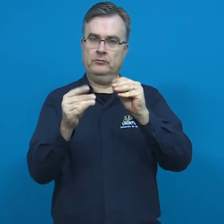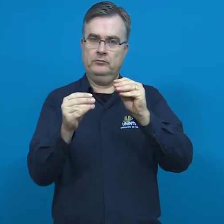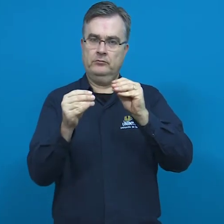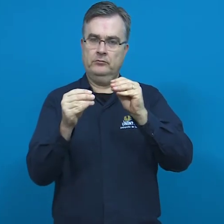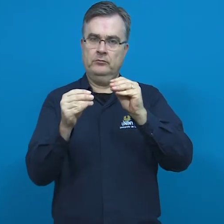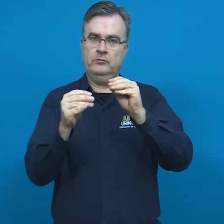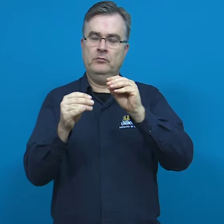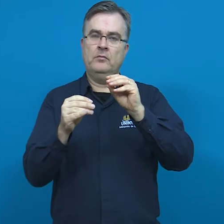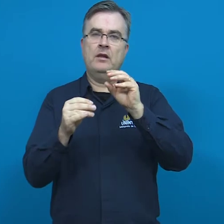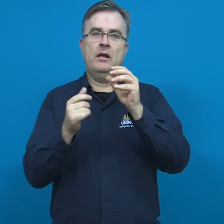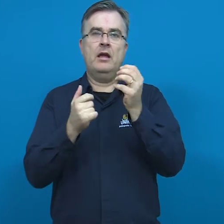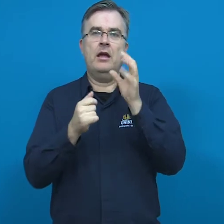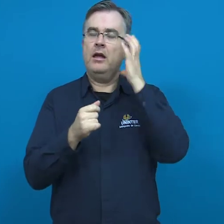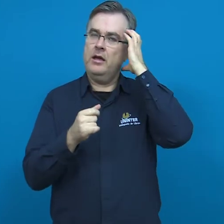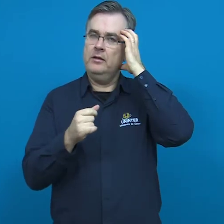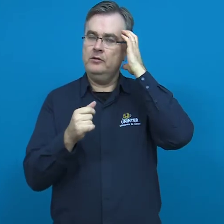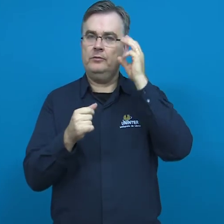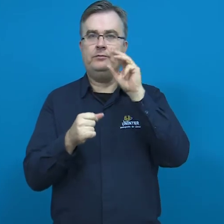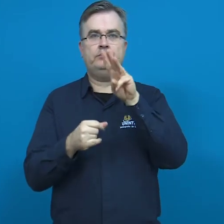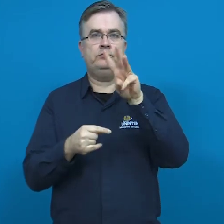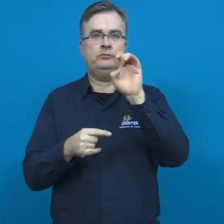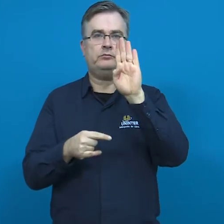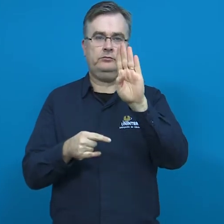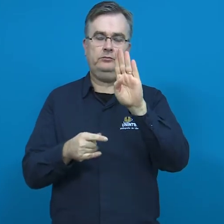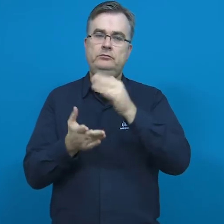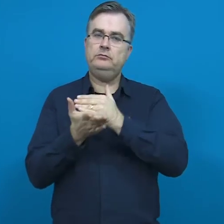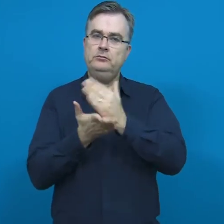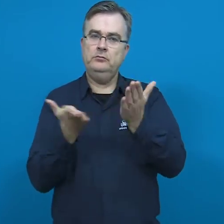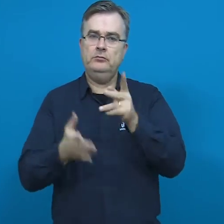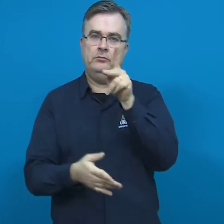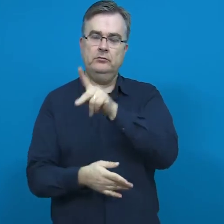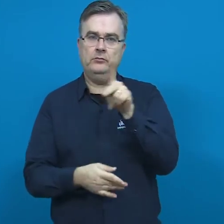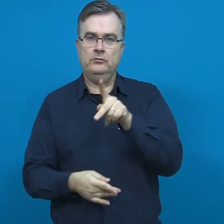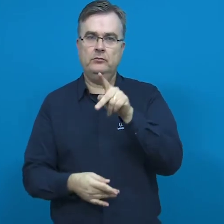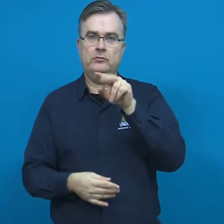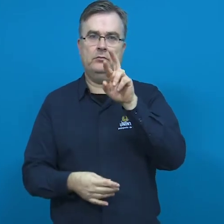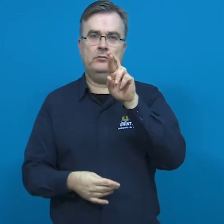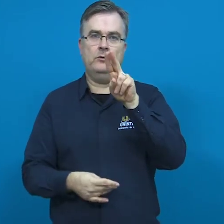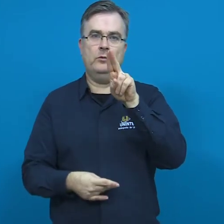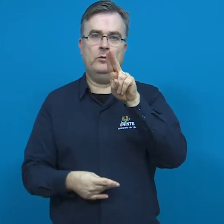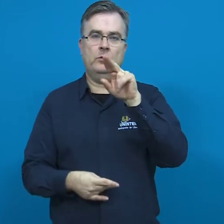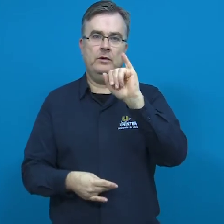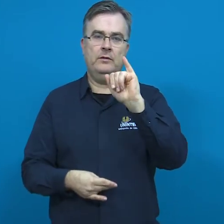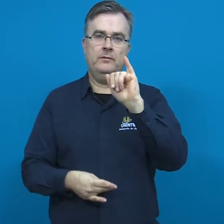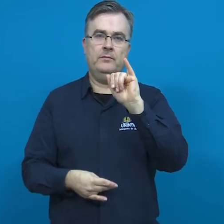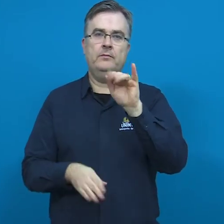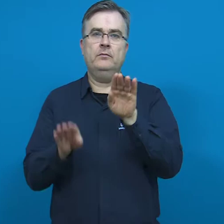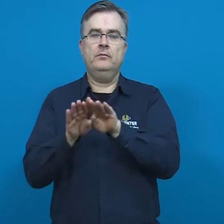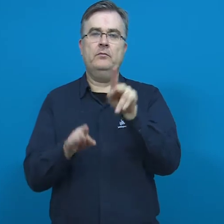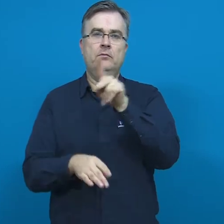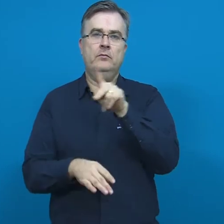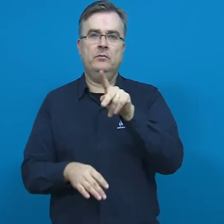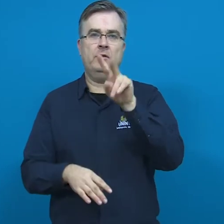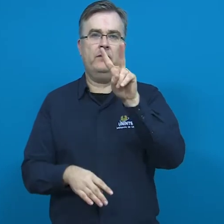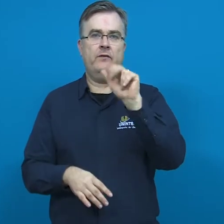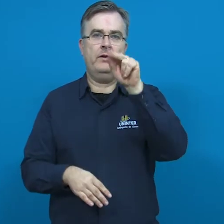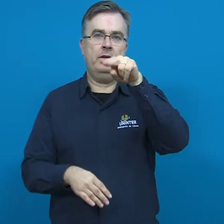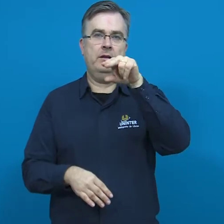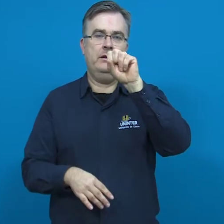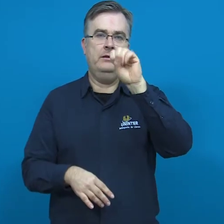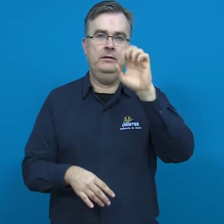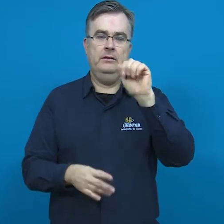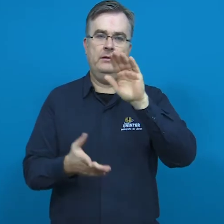Olá a todos os ouvintes da Rádio Web Tutoria. Iniciaremos hoje com os professores Rui Valese e também a